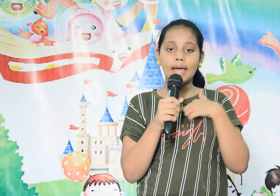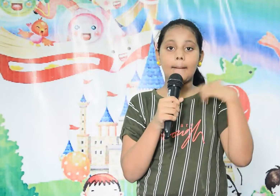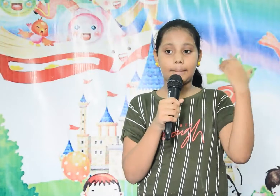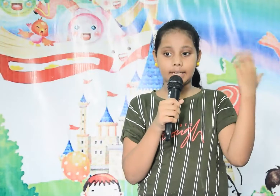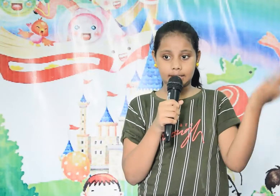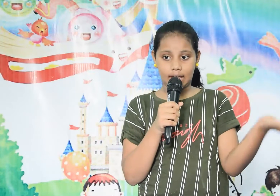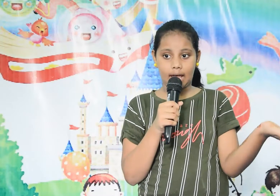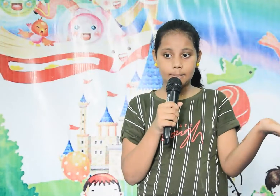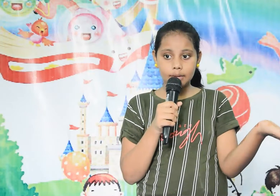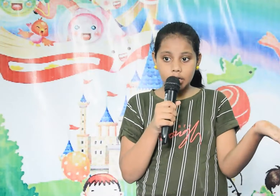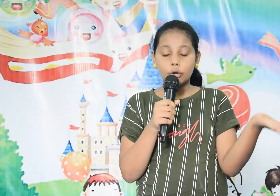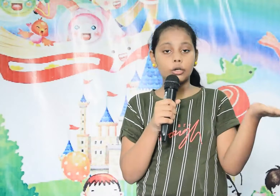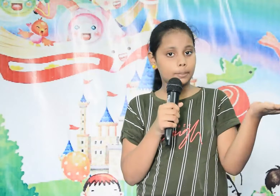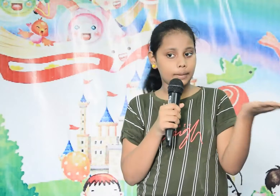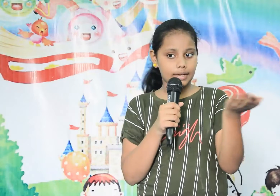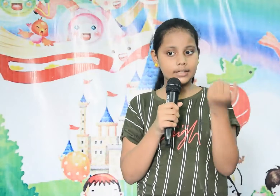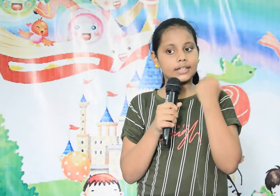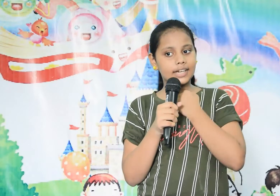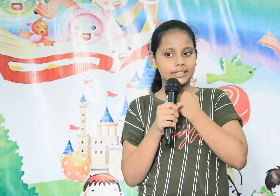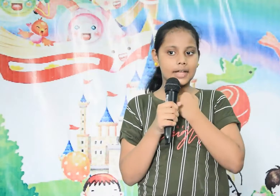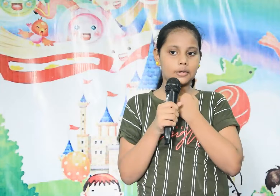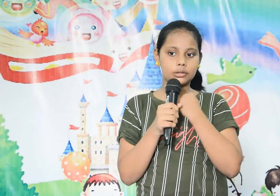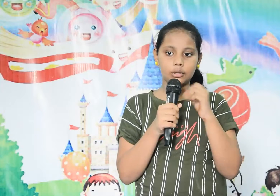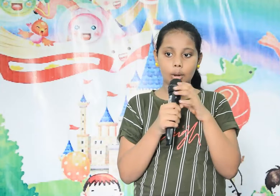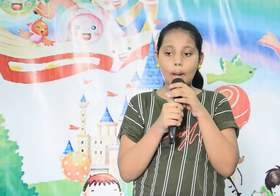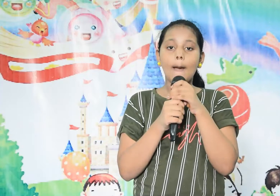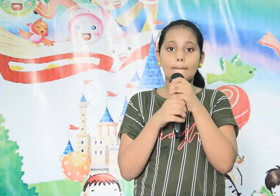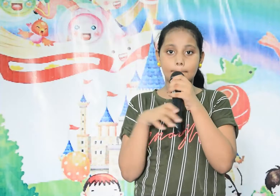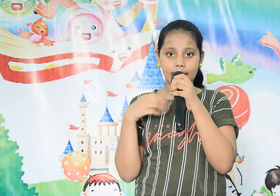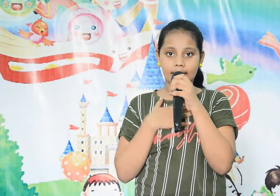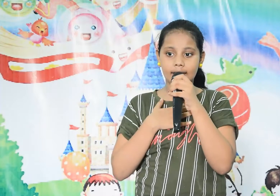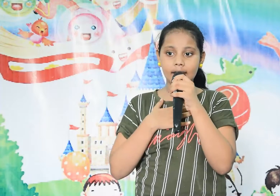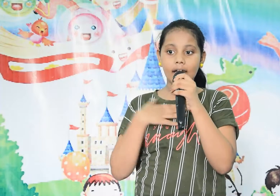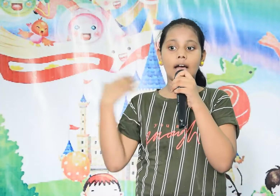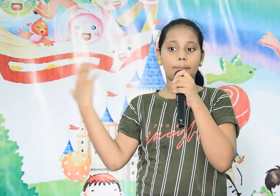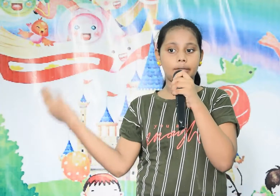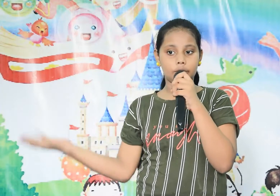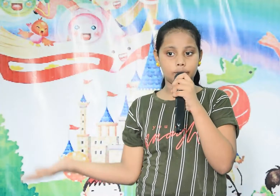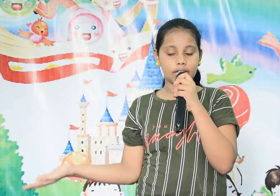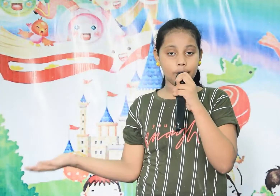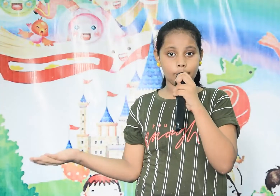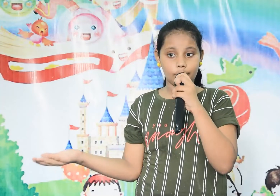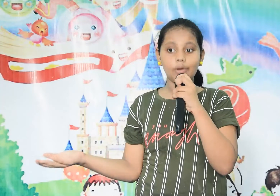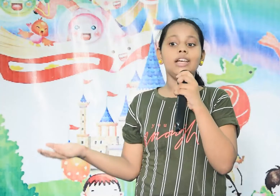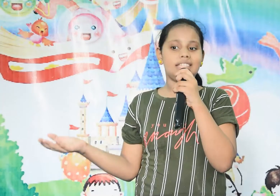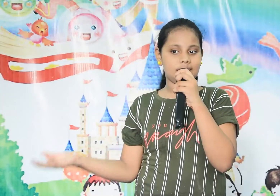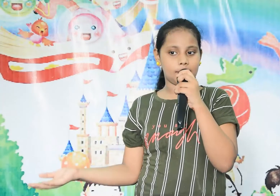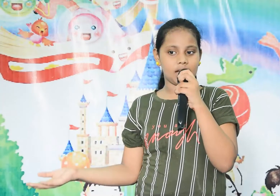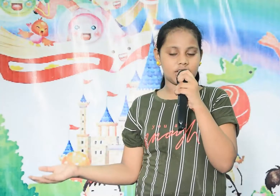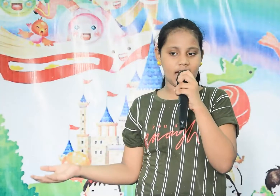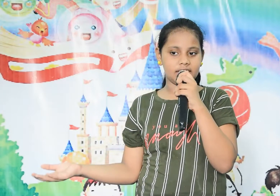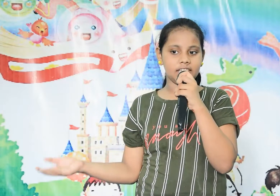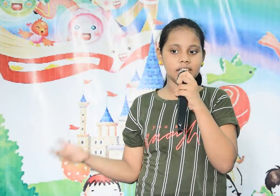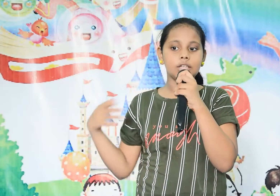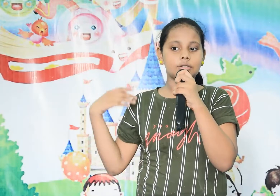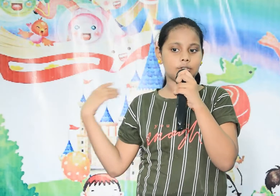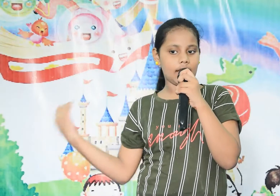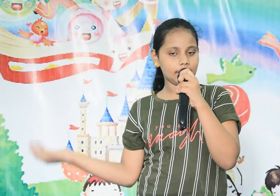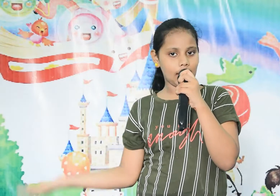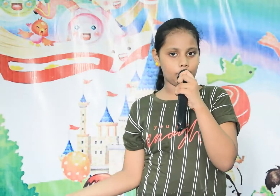मैं परिणाम उत्पन्न करता हूँ। मैं अपने दुनिया को